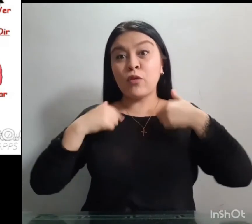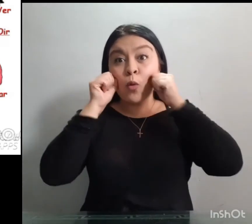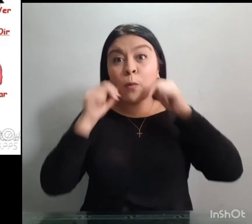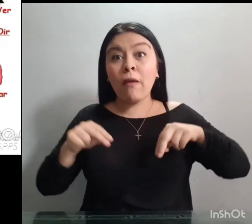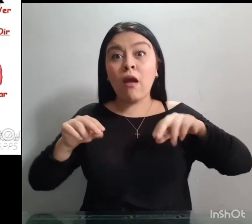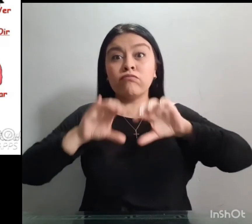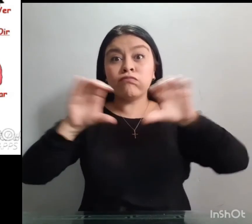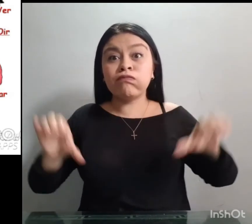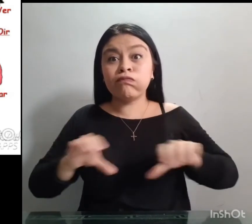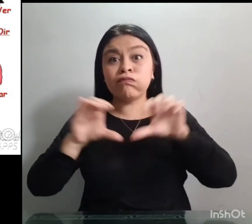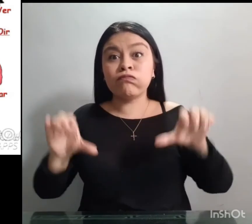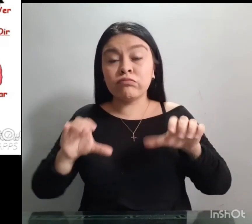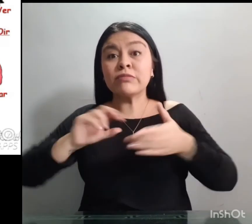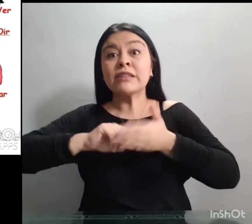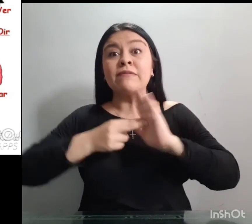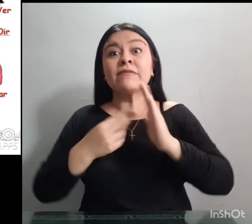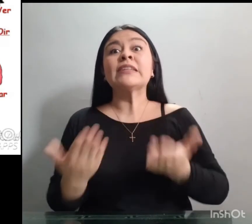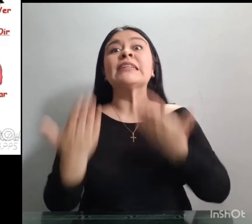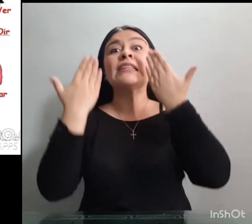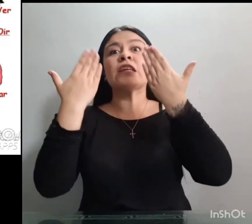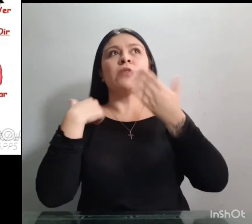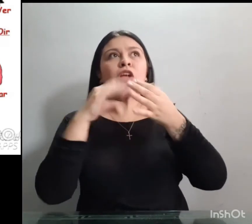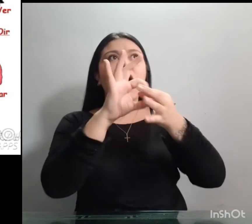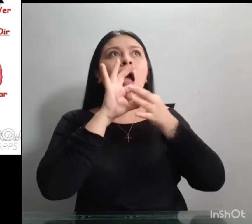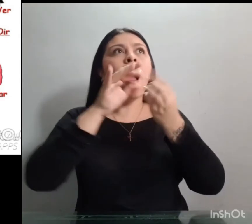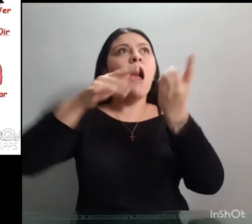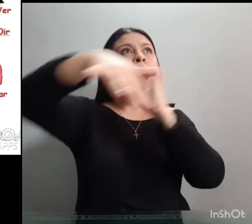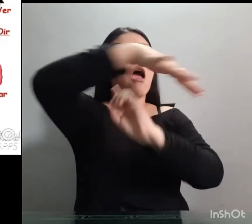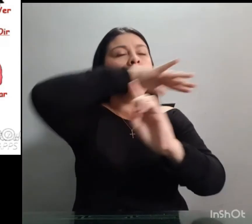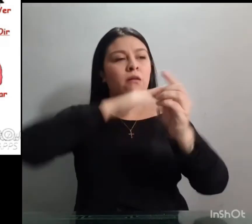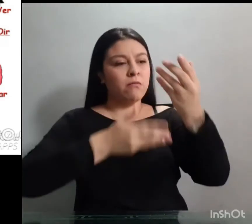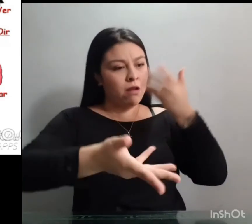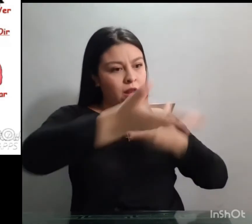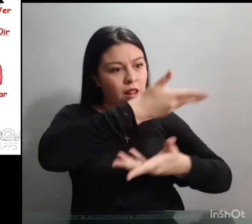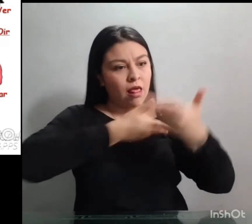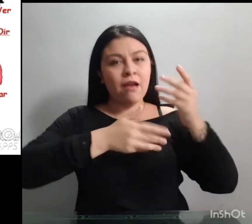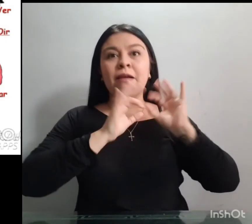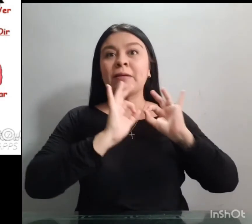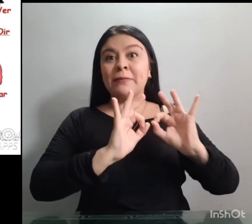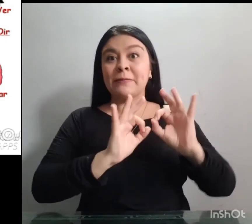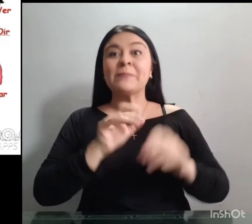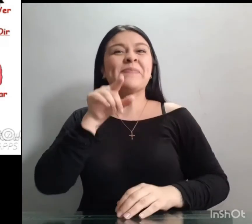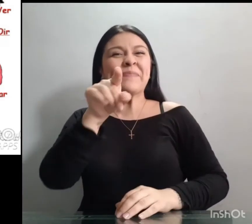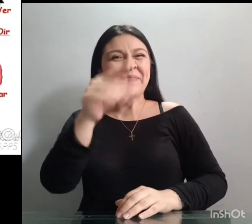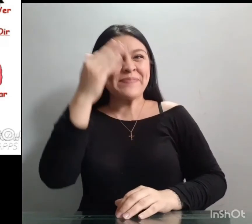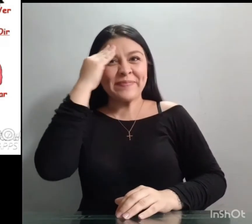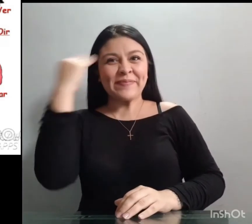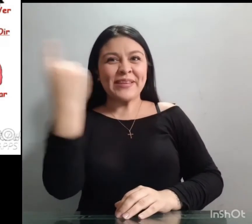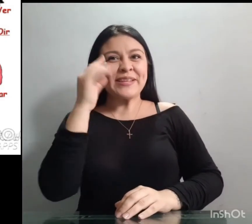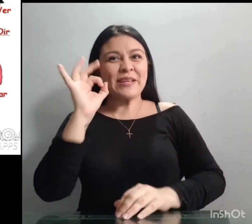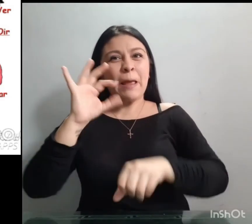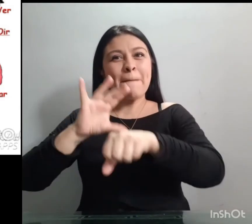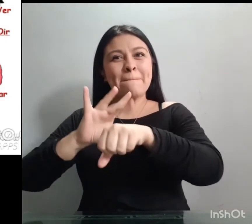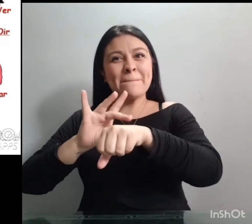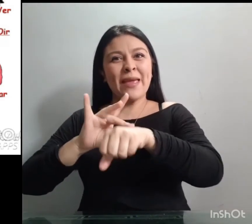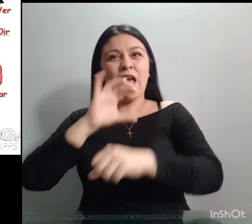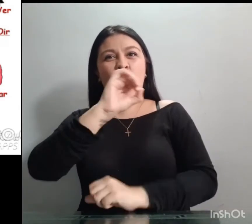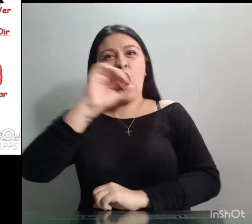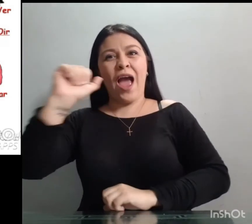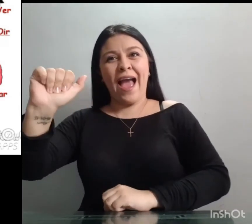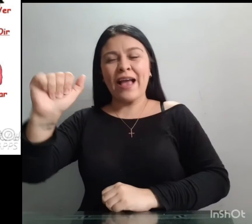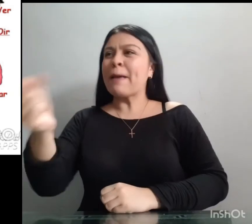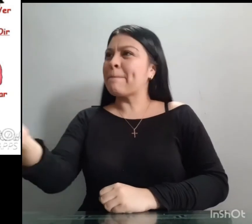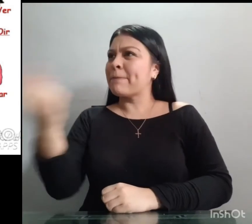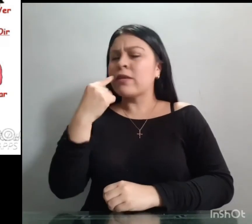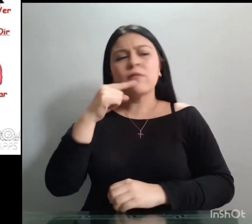permita relacionarnos con el exterior. Algo importante, cuando el médico o médica hace preguntas como